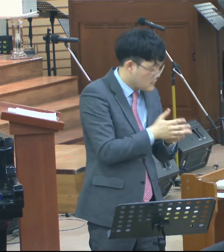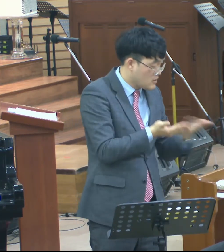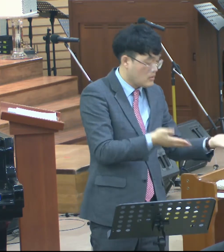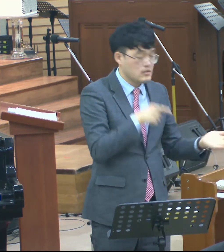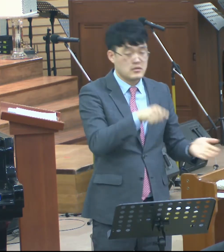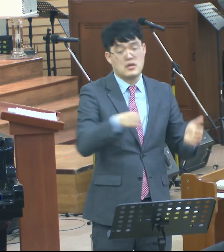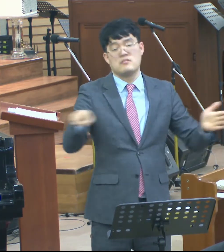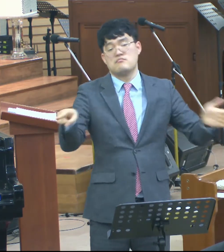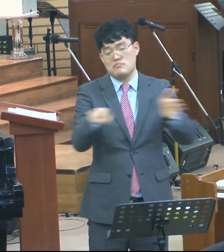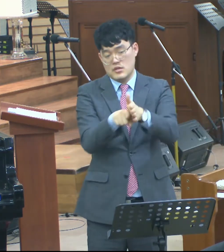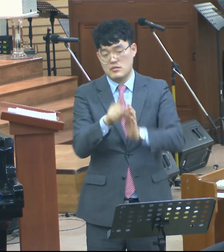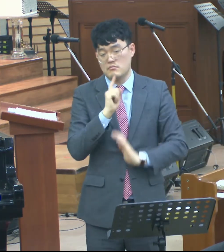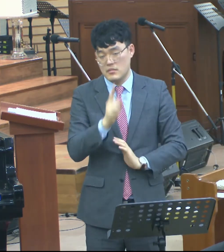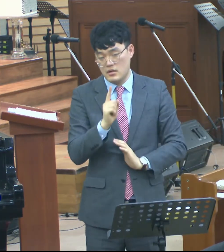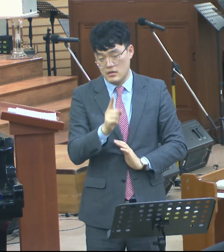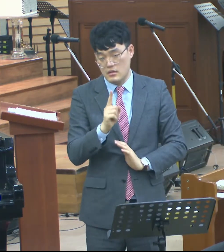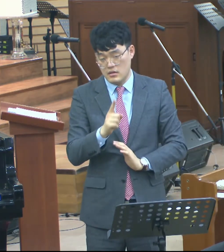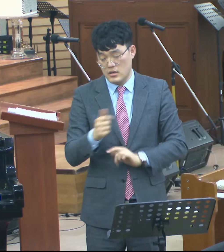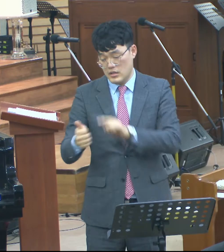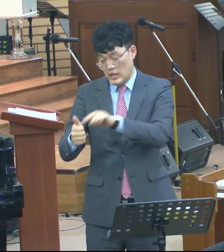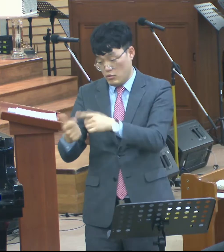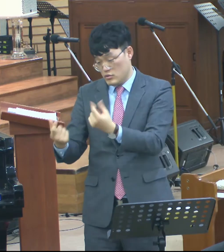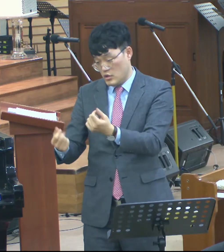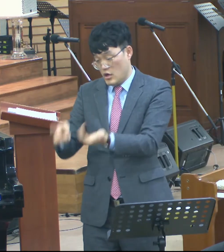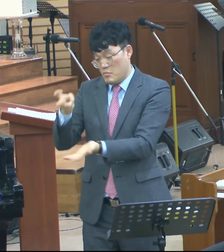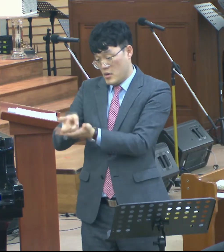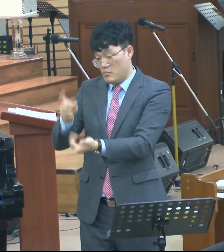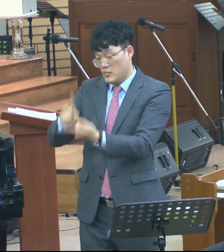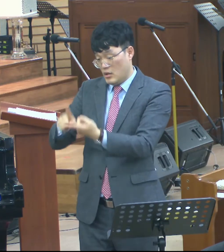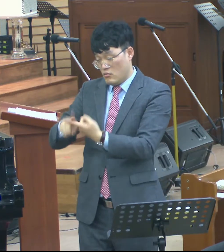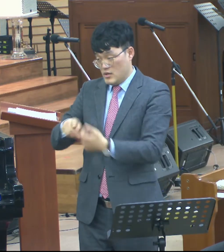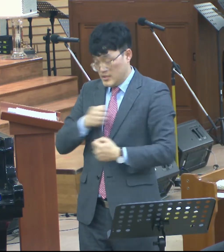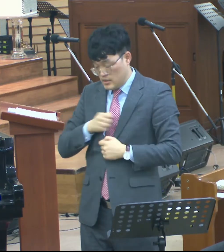나봇같이 법대로 살려고 하는 사람에게 인정해 주는 거예요. 인정해 주는 거예요.